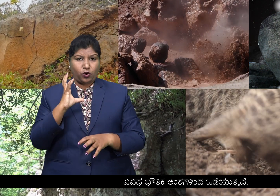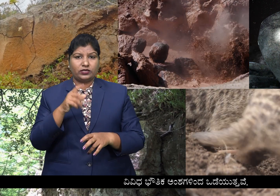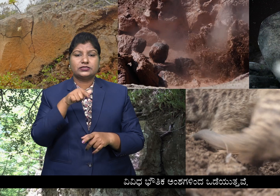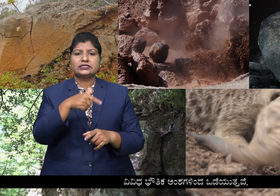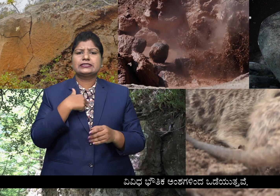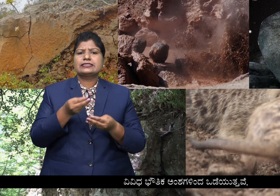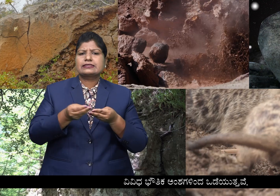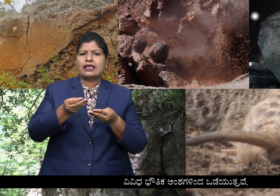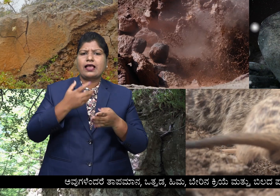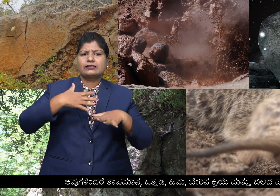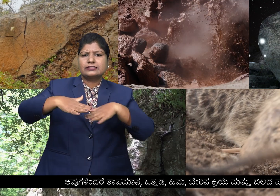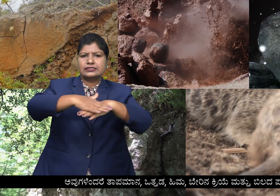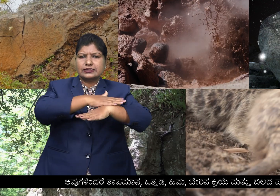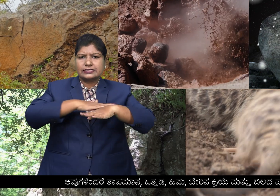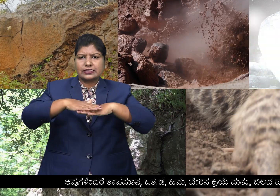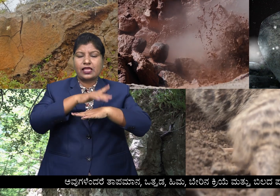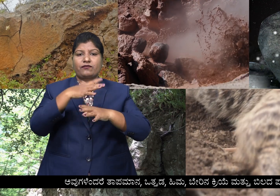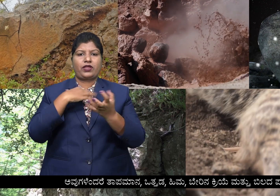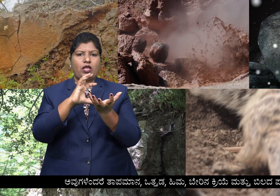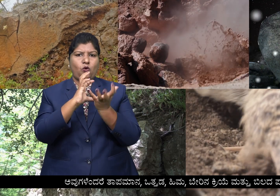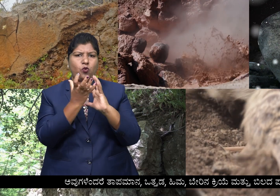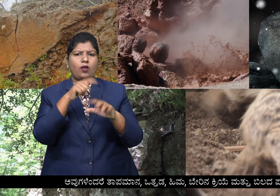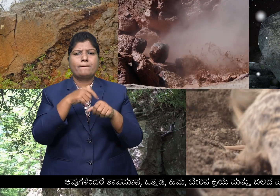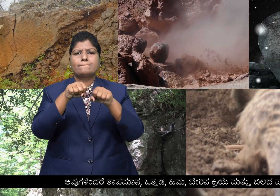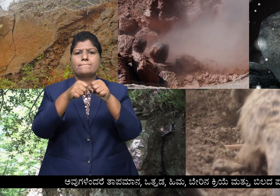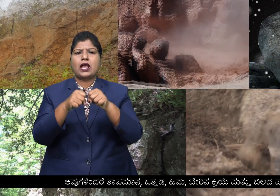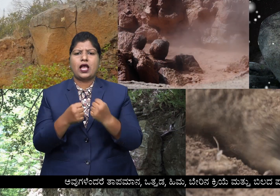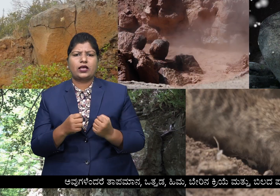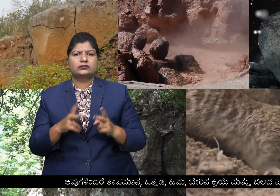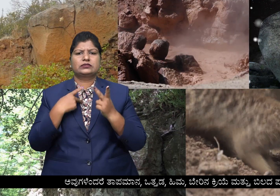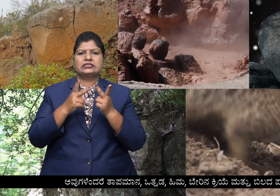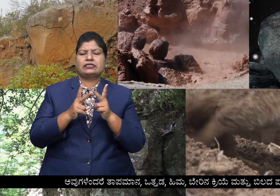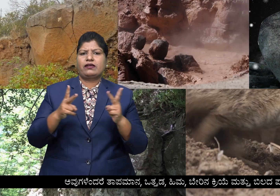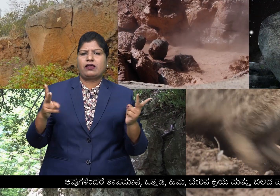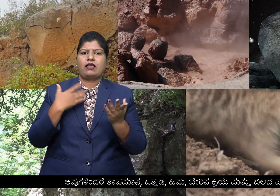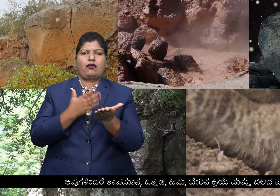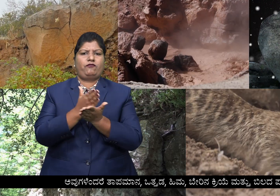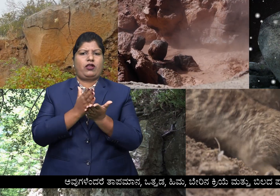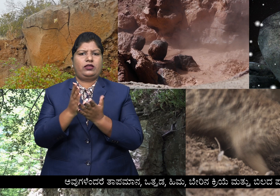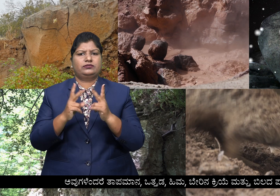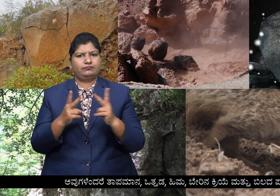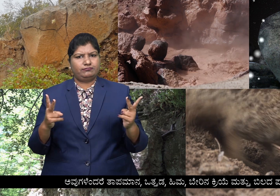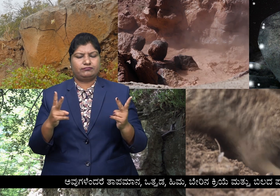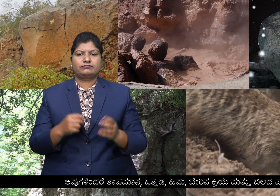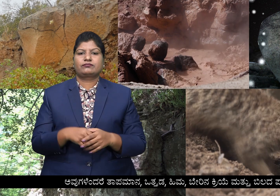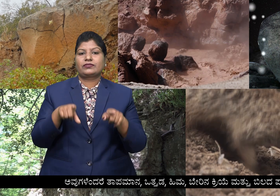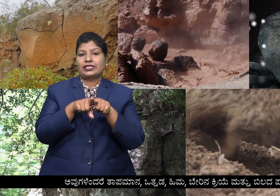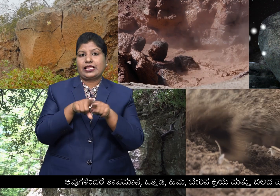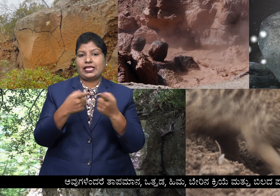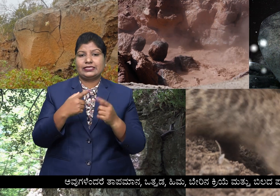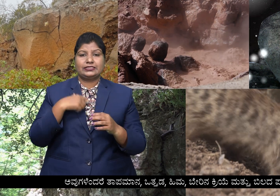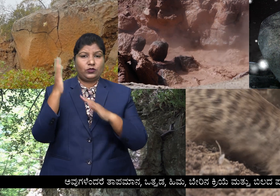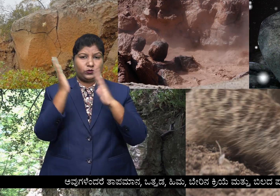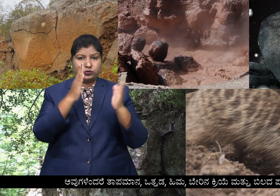ಅಂಶಗಳಿಂದ ಒಡೆಯುತ್ತವೆ. ಅವುಗಳೆಂದರೆ ತಾಪಮಾನ, ಒತ್ತಡ, ಹಿಮ, ಬೇರಿನ ಕ್ರಿಯೆ ಮತ್ತು ಬಿಲದ